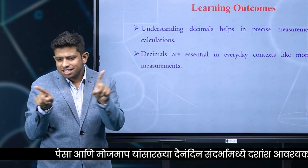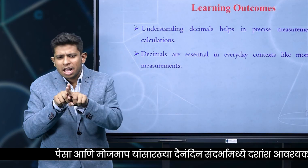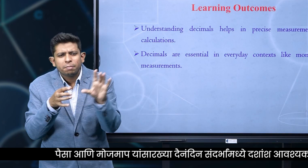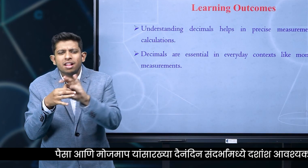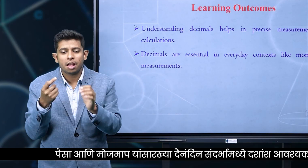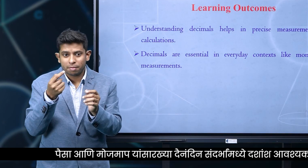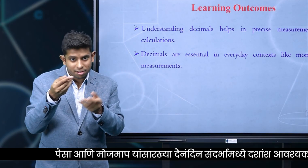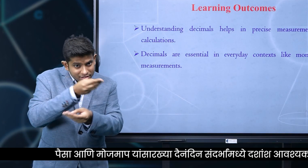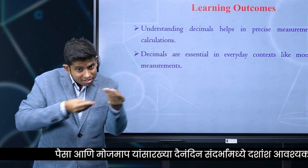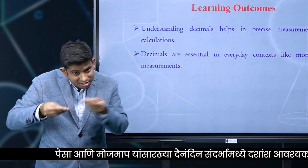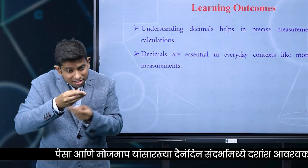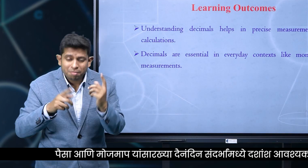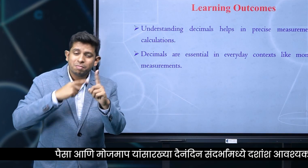दशांश आवश्यक आहेत.